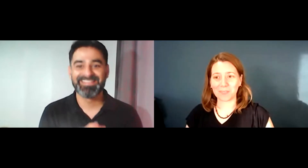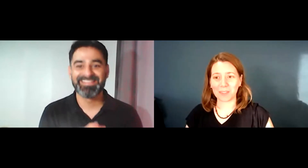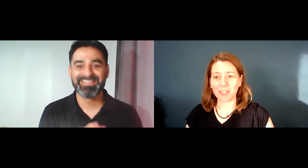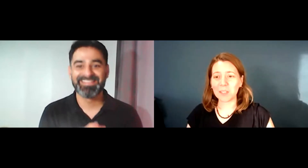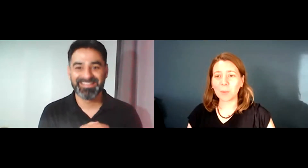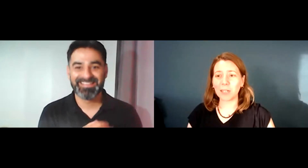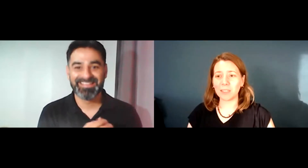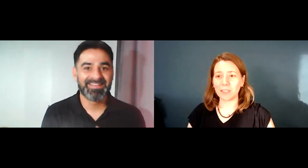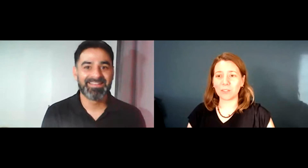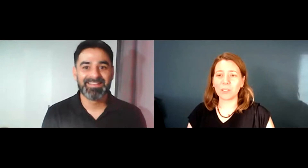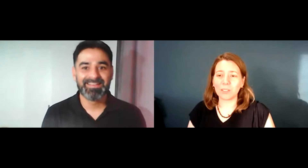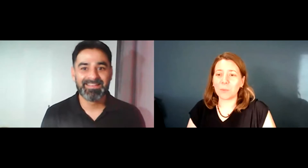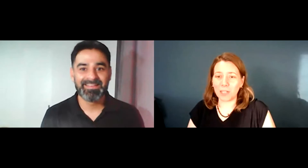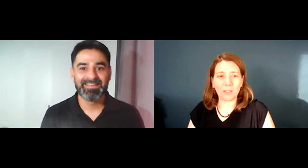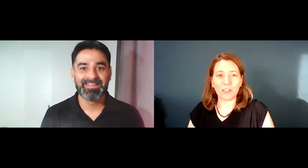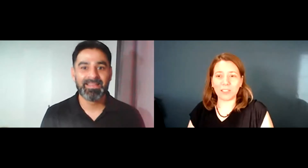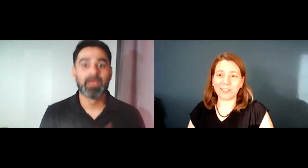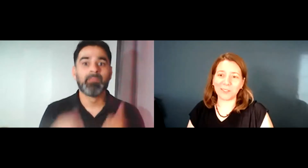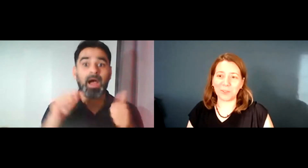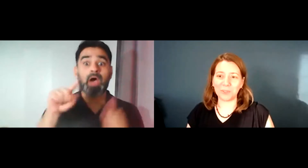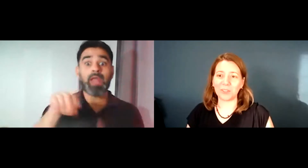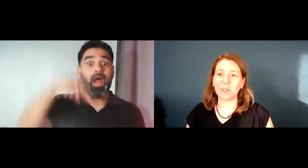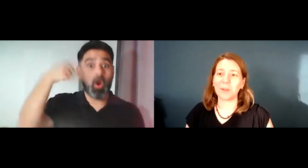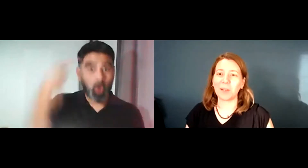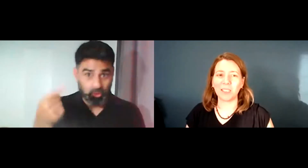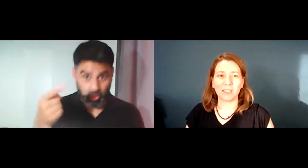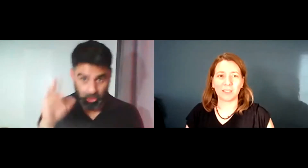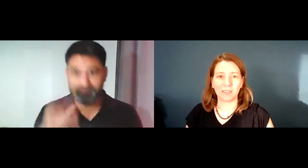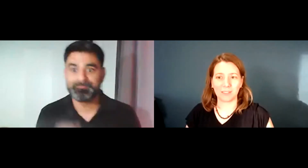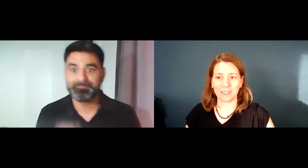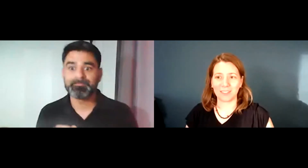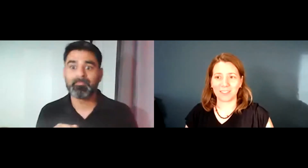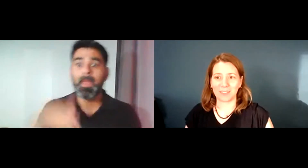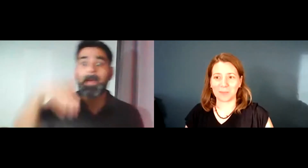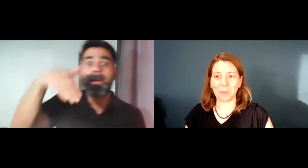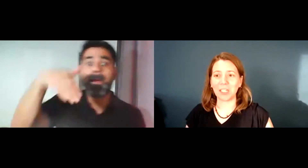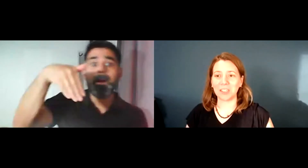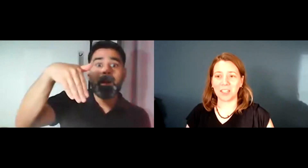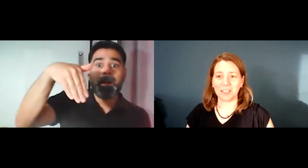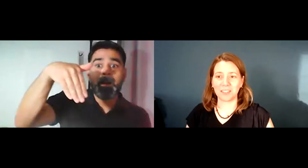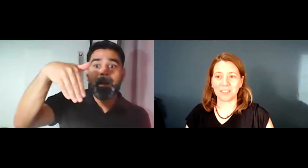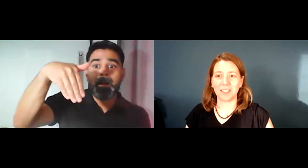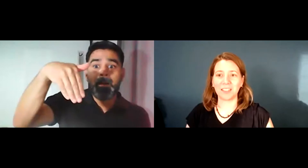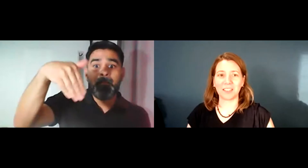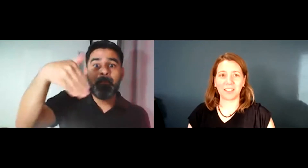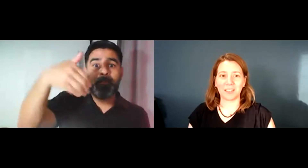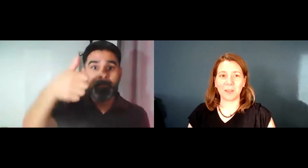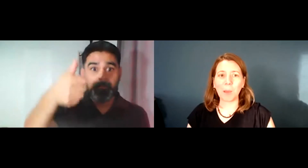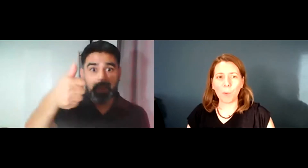Te decimos Marita, nosotros te decimos María de Olinda, todos juntos. Marita. Marita. Ahí está. Vamos por